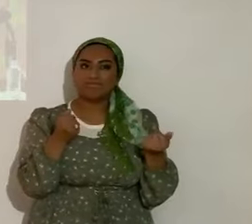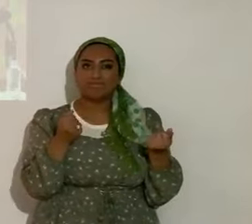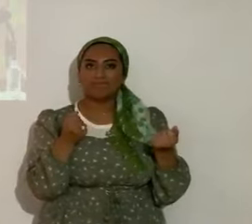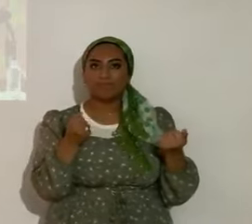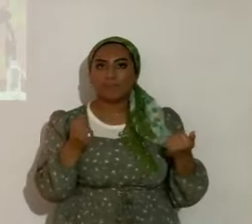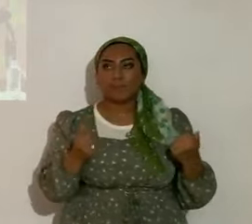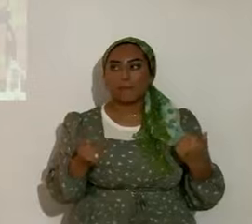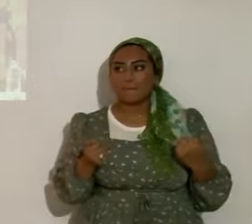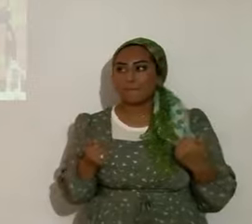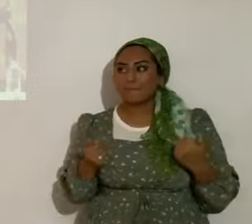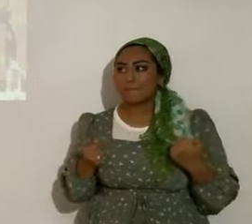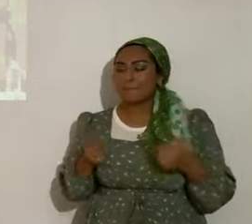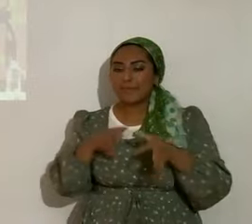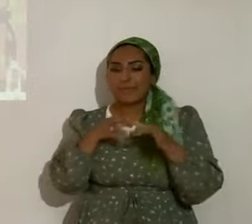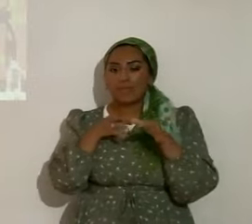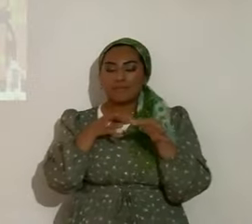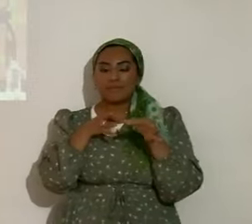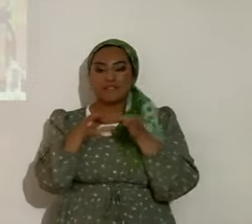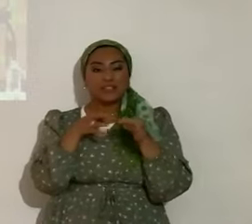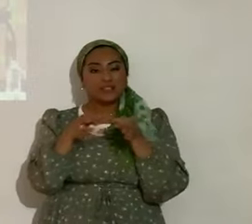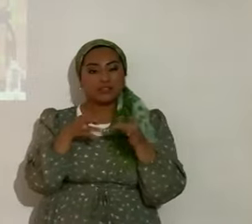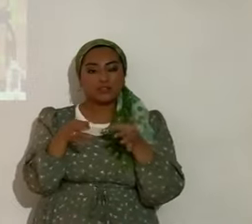una explicación,